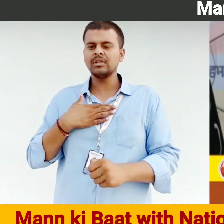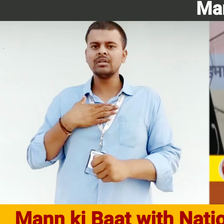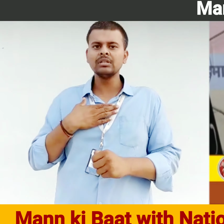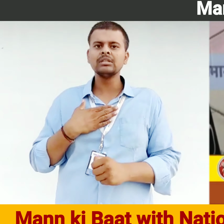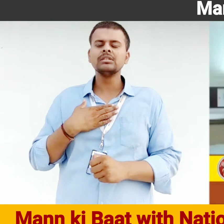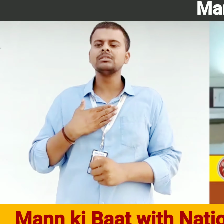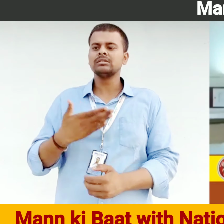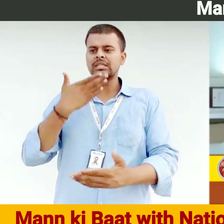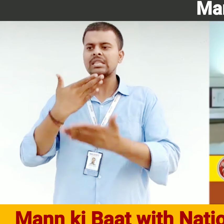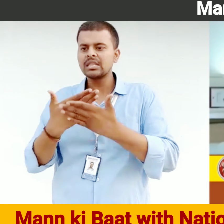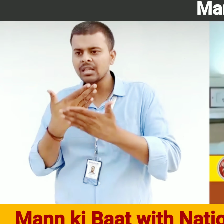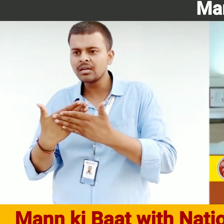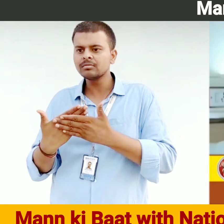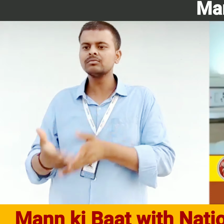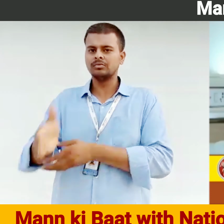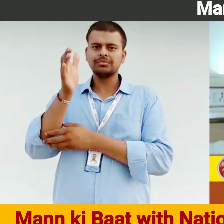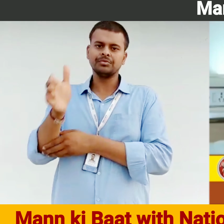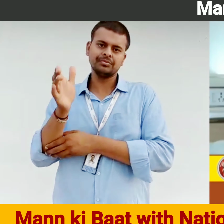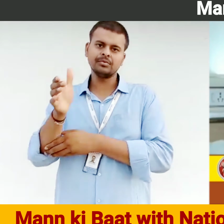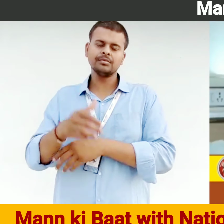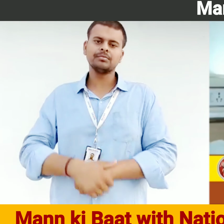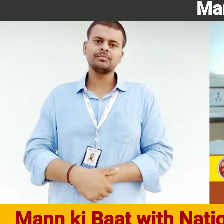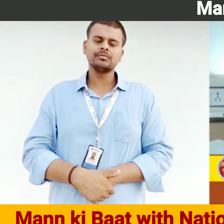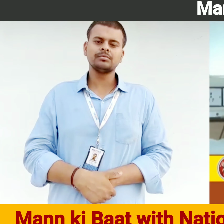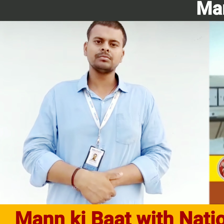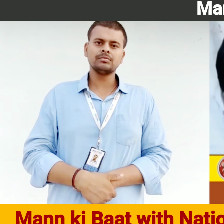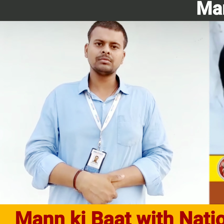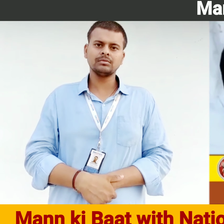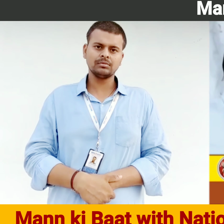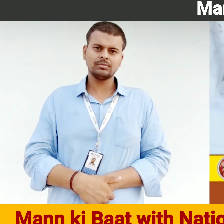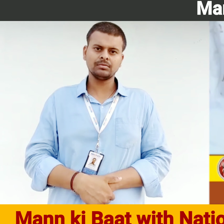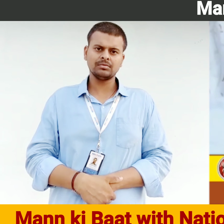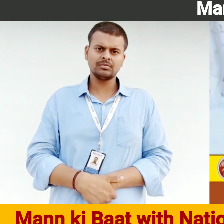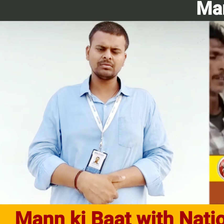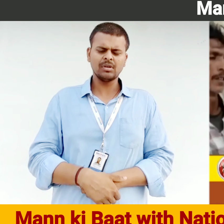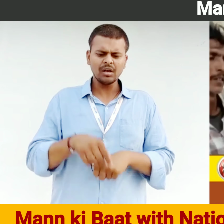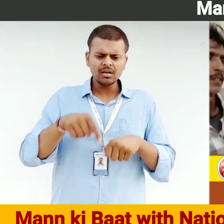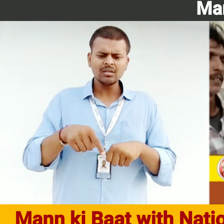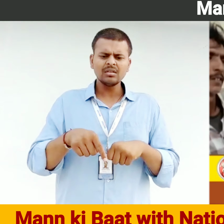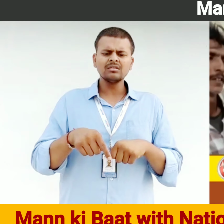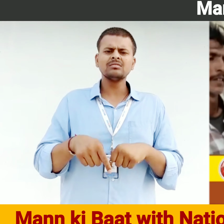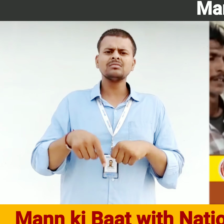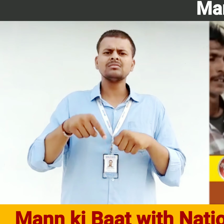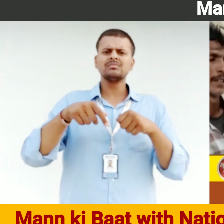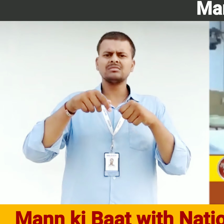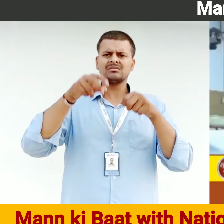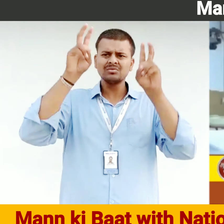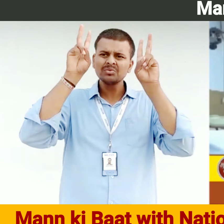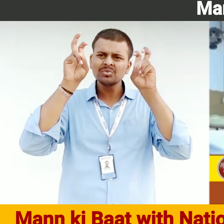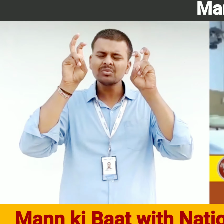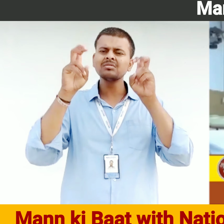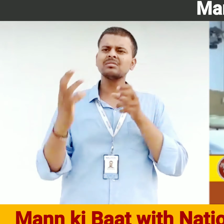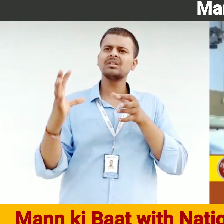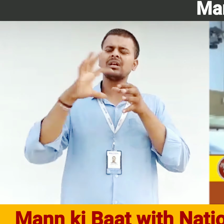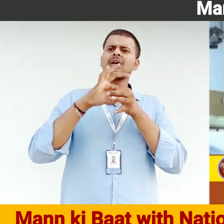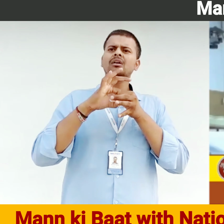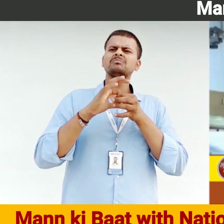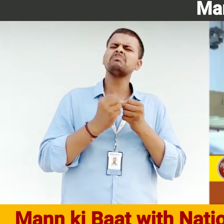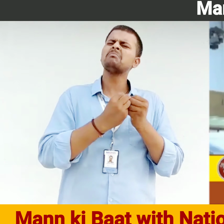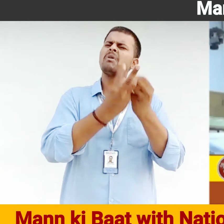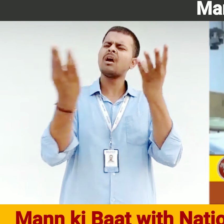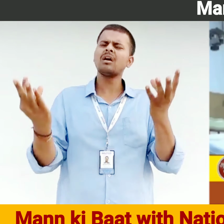भी बधाई देता हूं। आयुष्मान भारत योजना के साथ एक बहुत बड़ी विशेषता पोर्टेबिलिटी